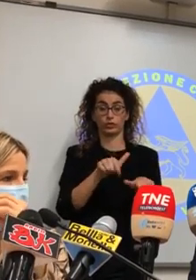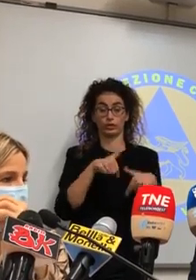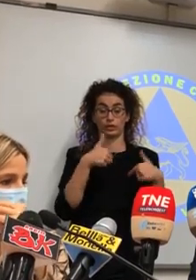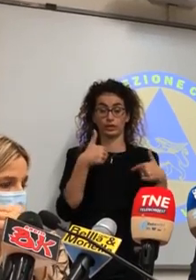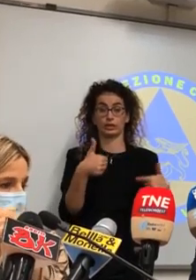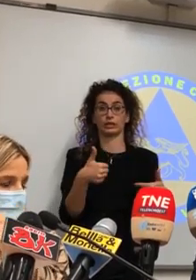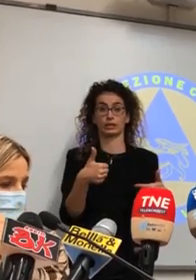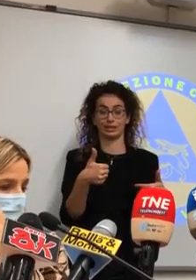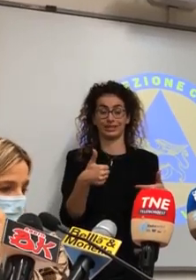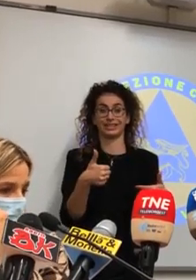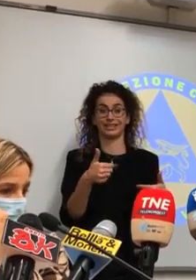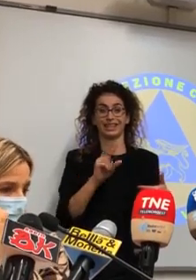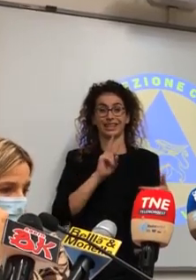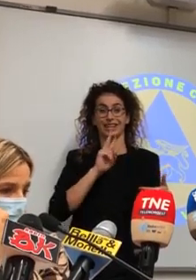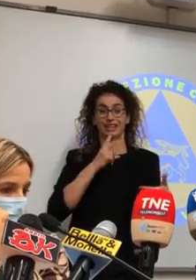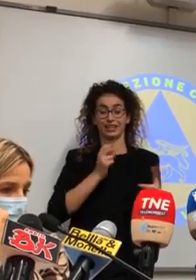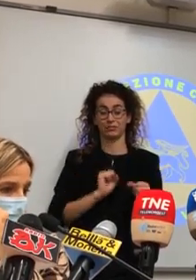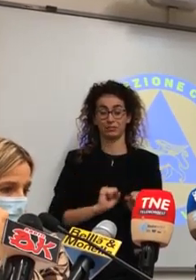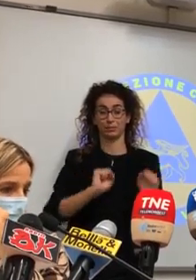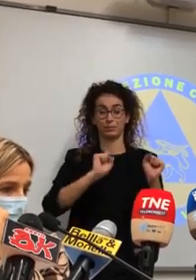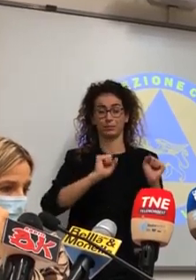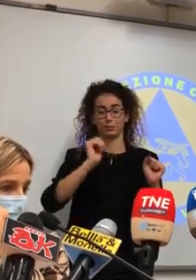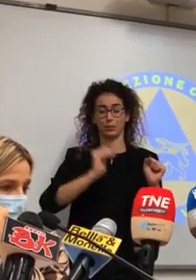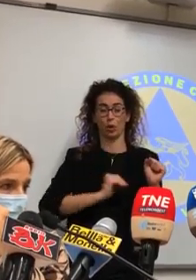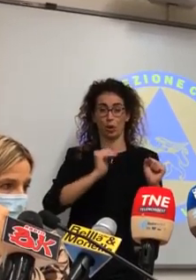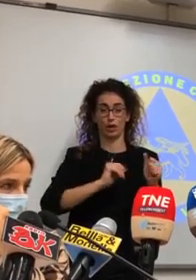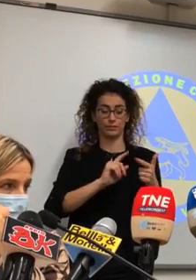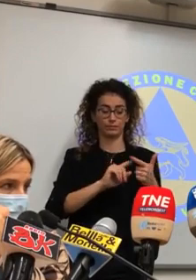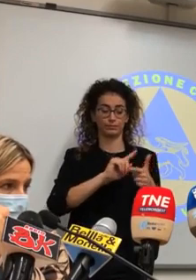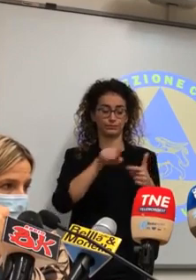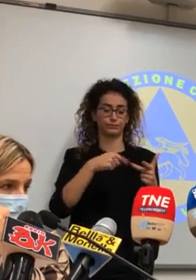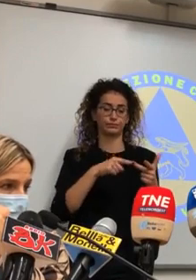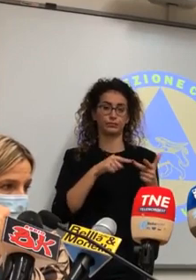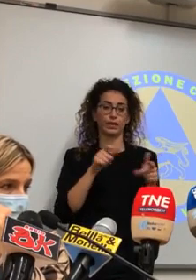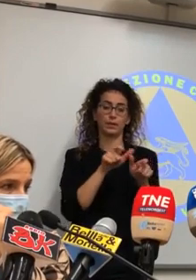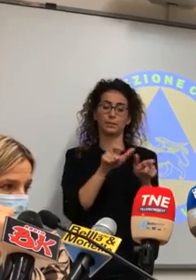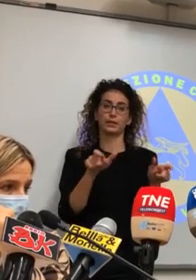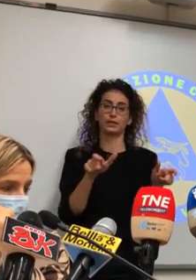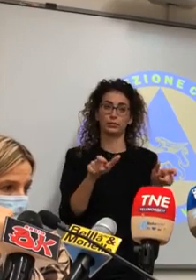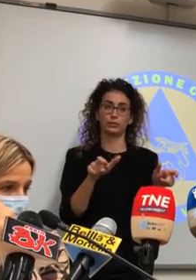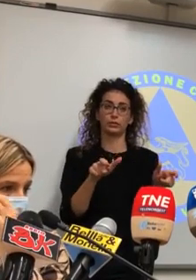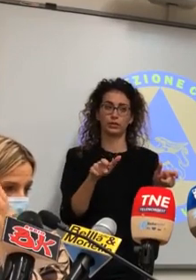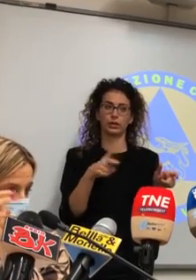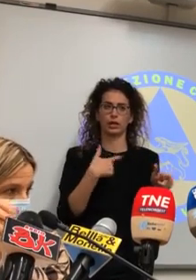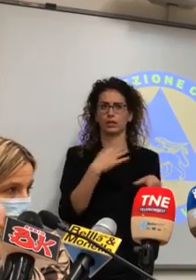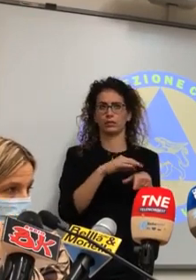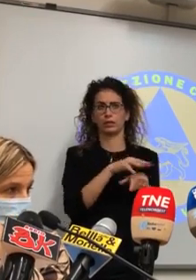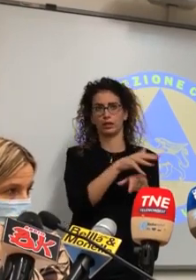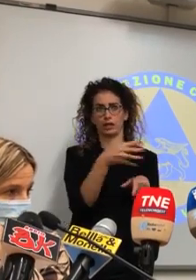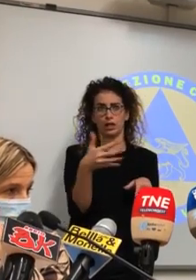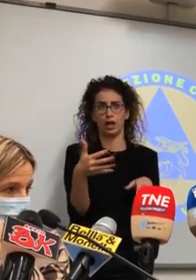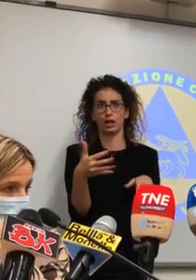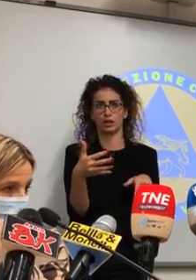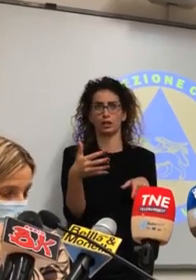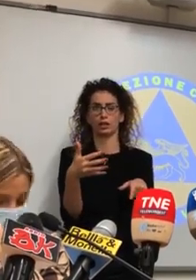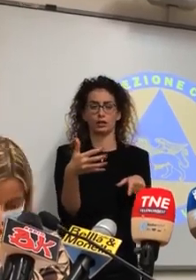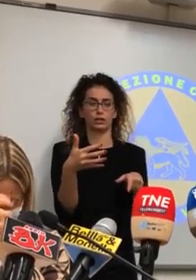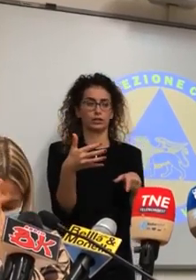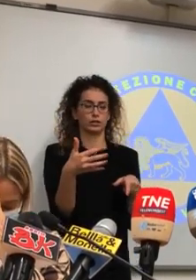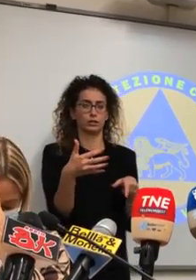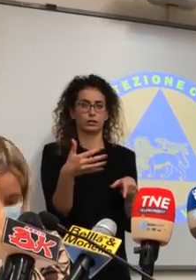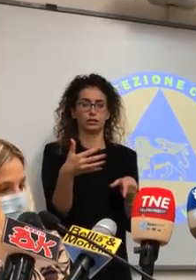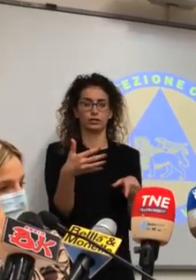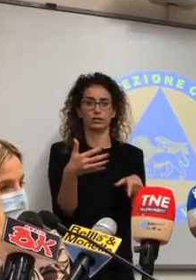questa scarsa, diciamo, risposta immunitaria, ed altri soggetti che per altre patologie,